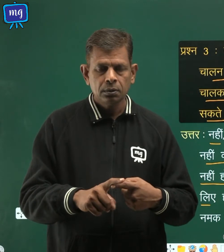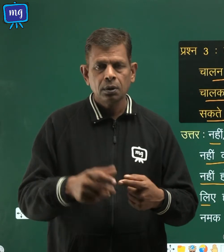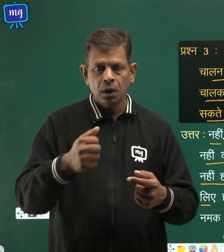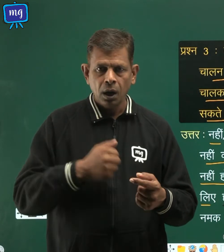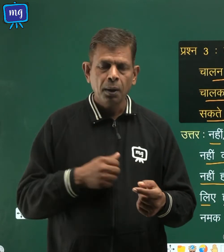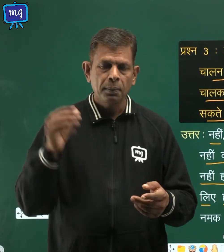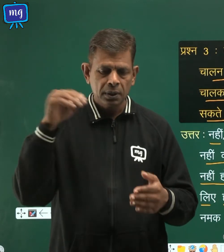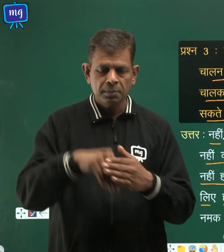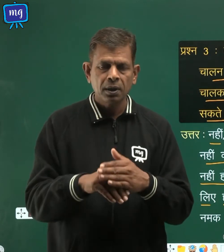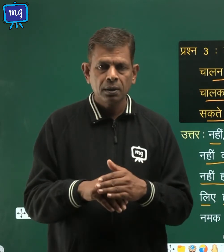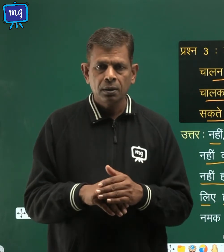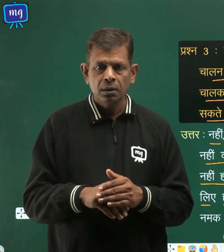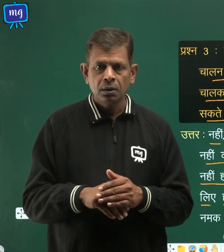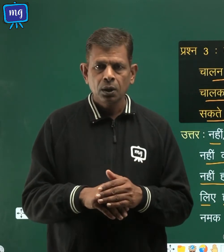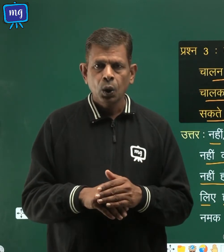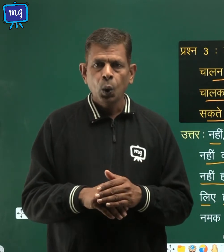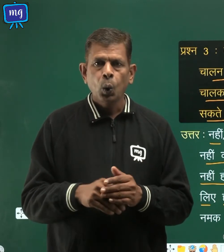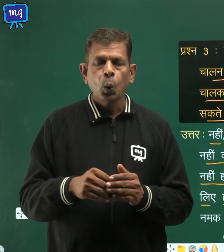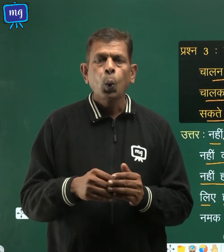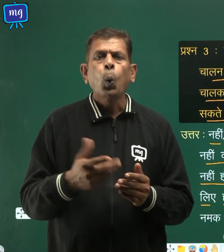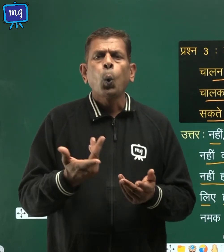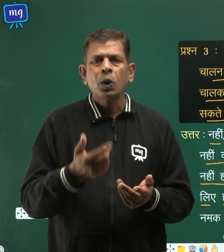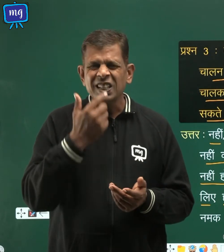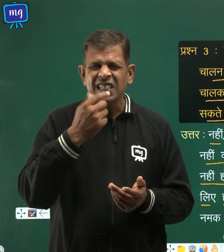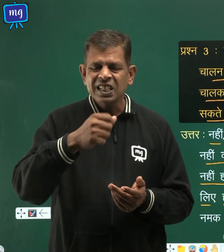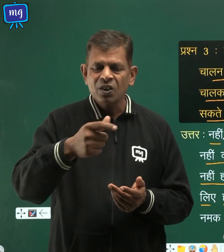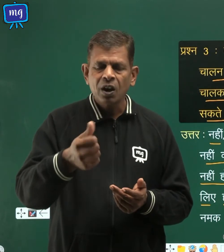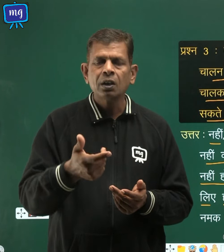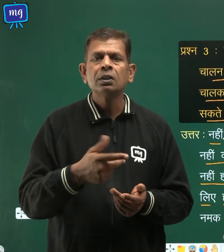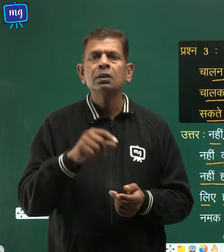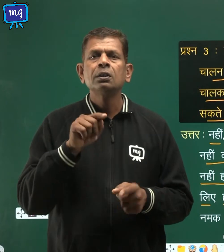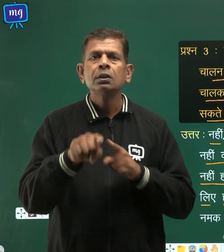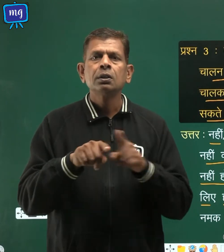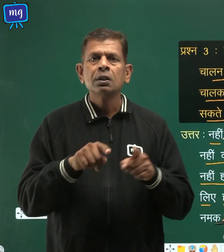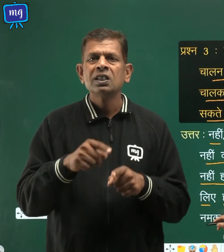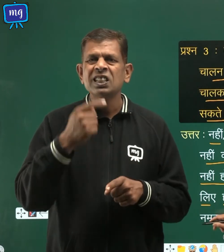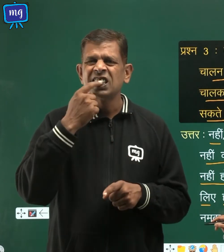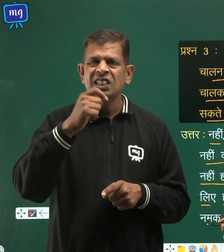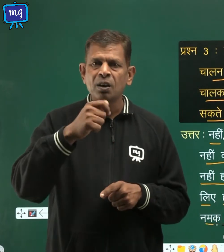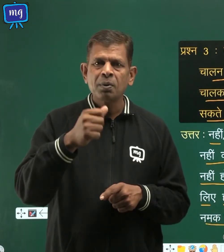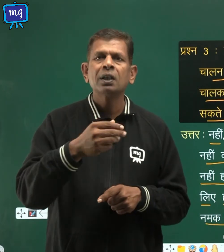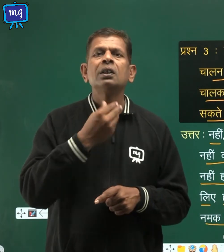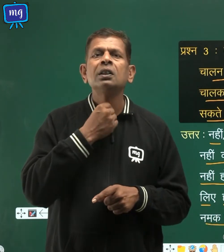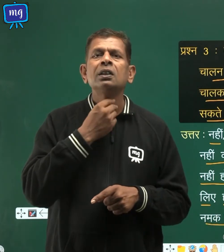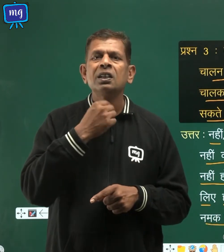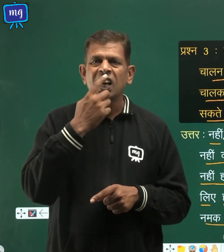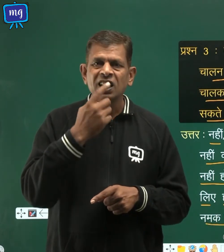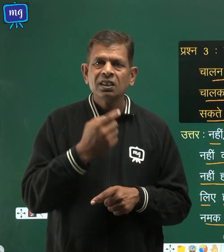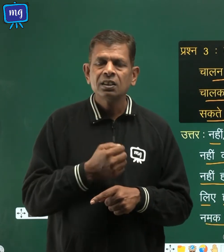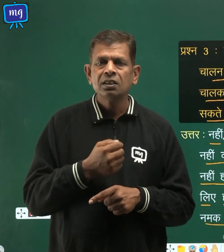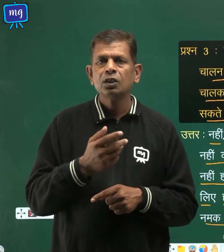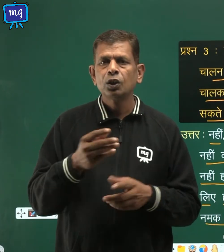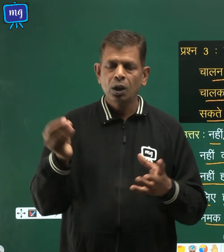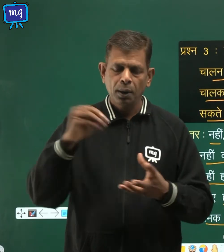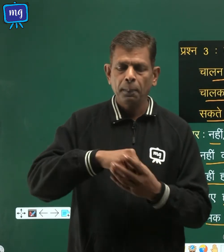हम इसमें कोई लवण जैसे नमक या चीनी